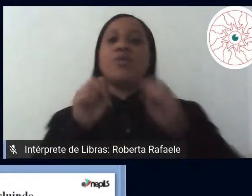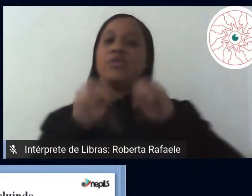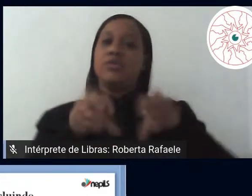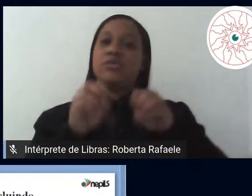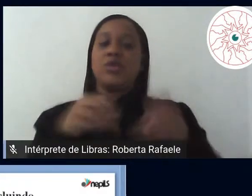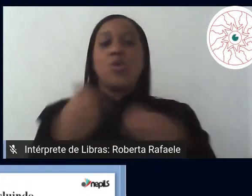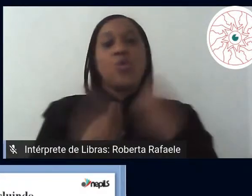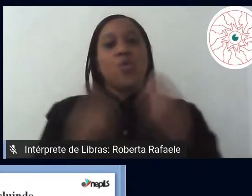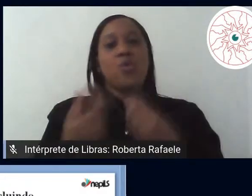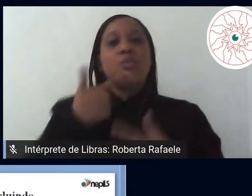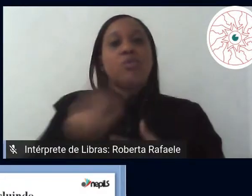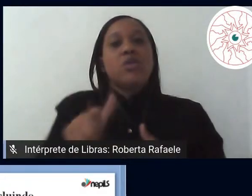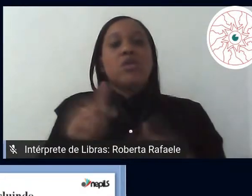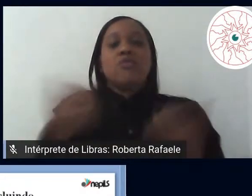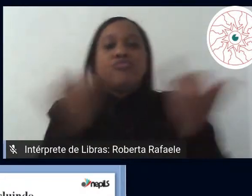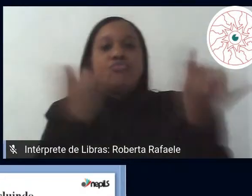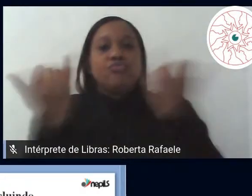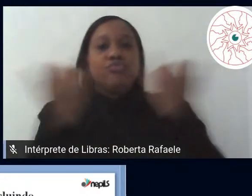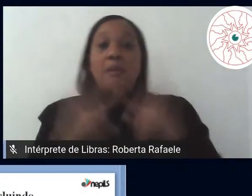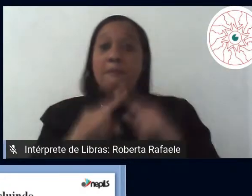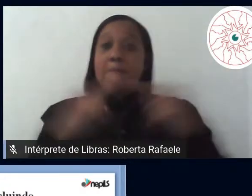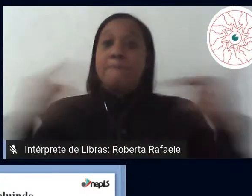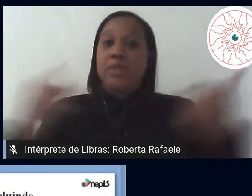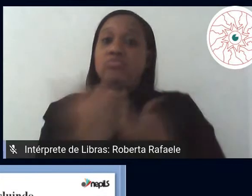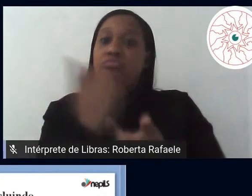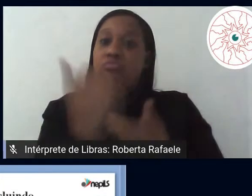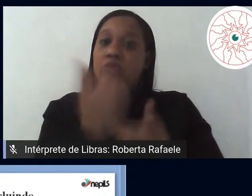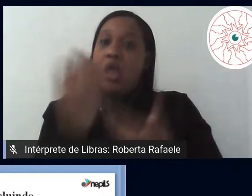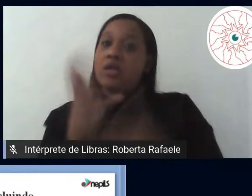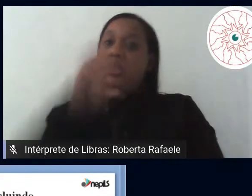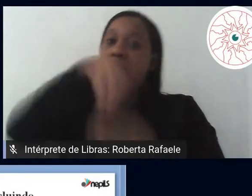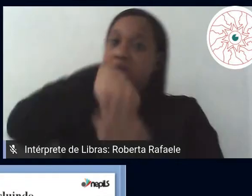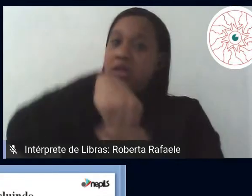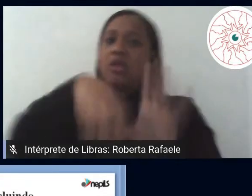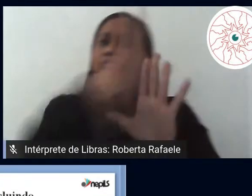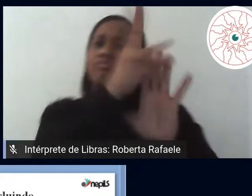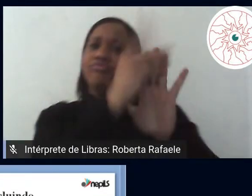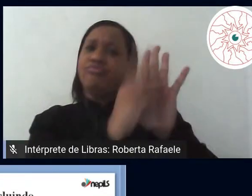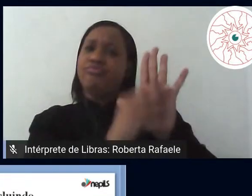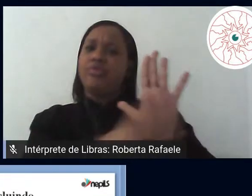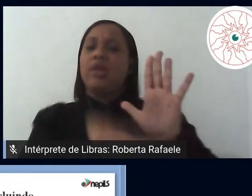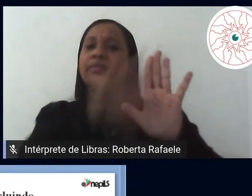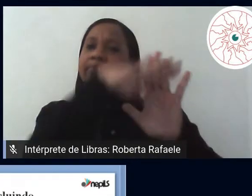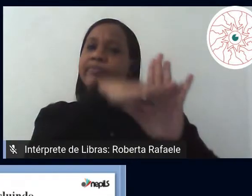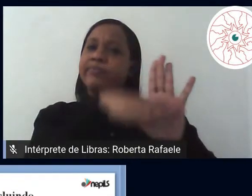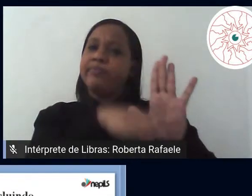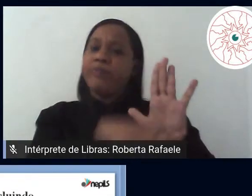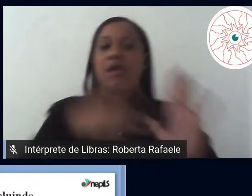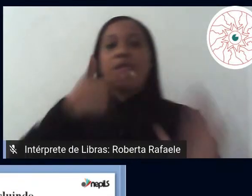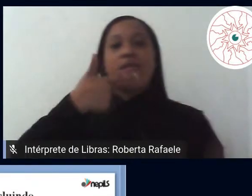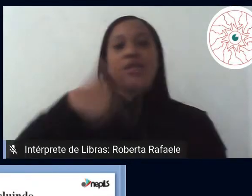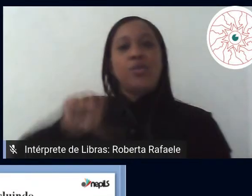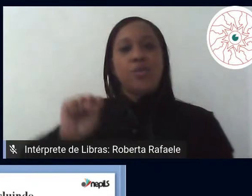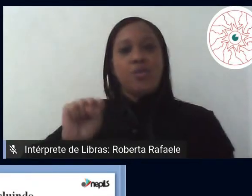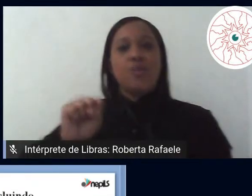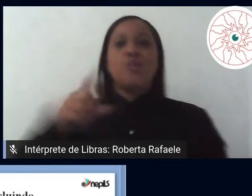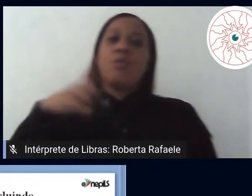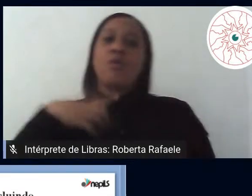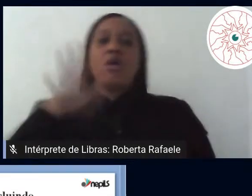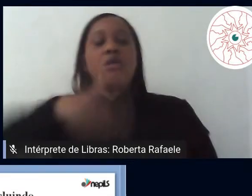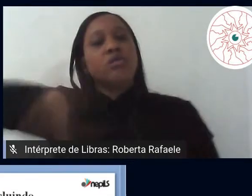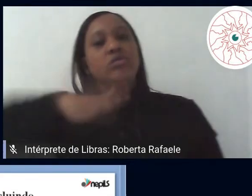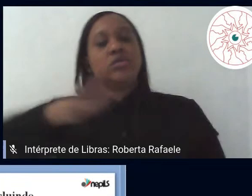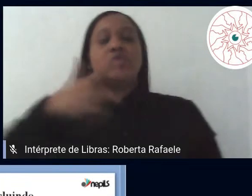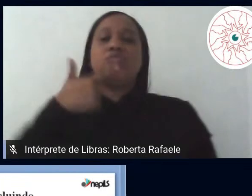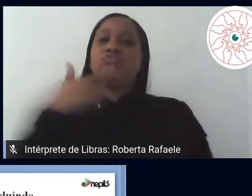língua de instrução, mas como é uma opção dentre um leque de linguagens, por mais que a base atribua a Libras o estato de